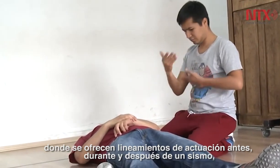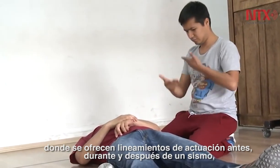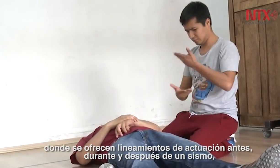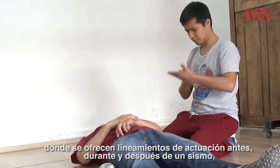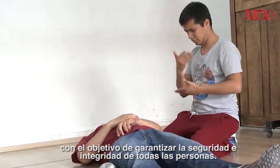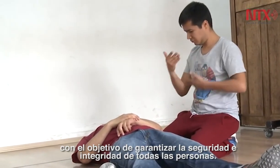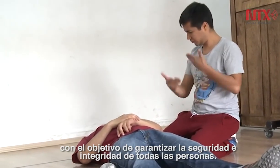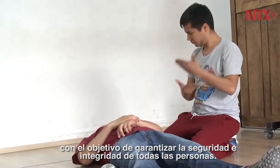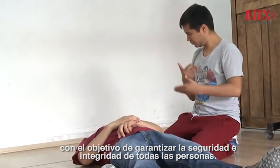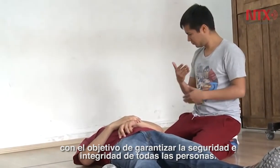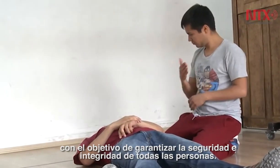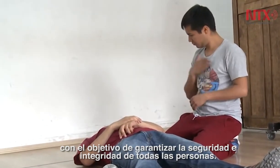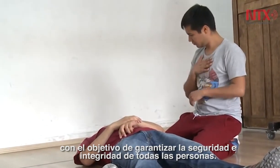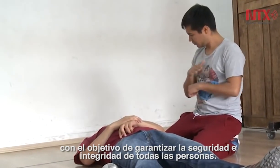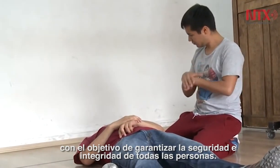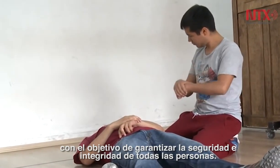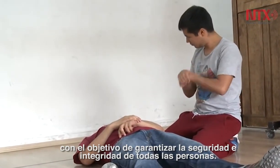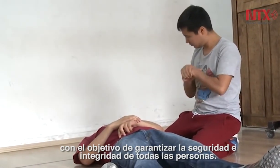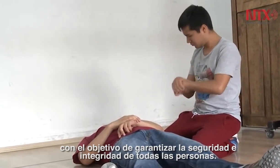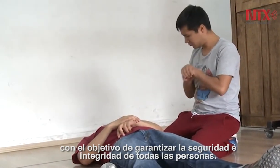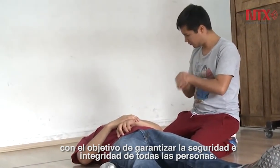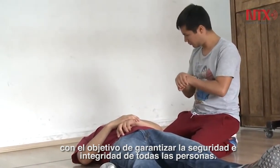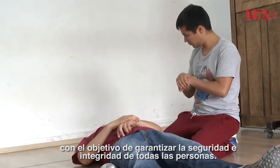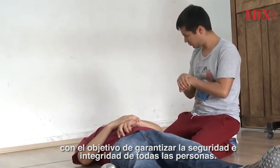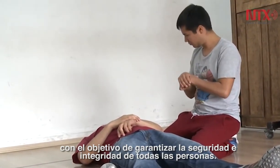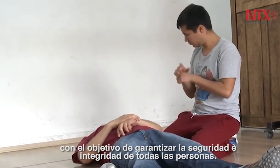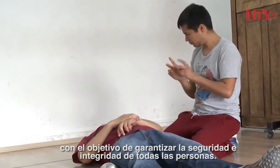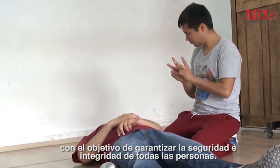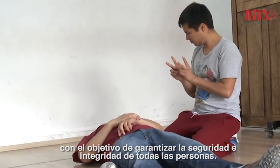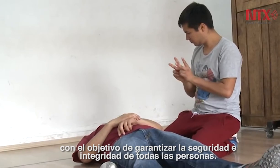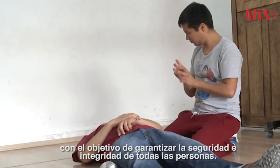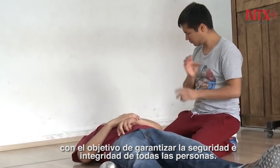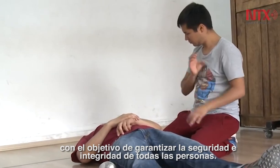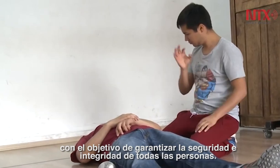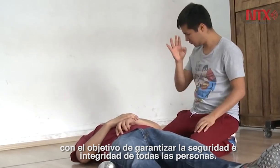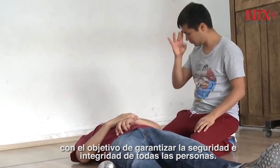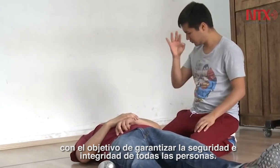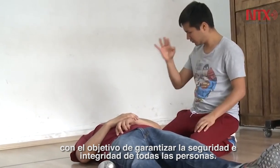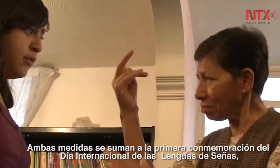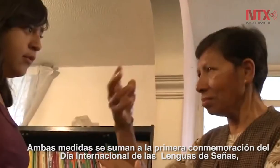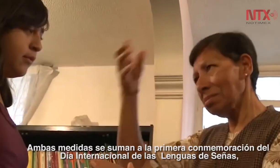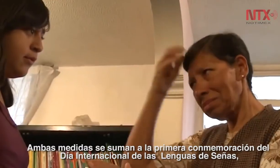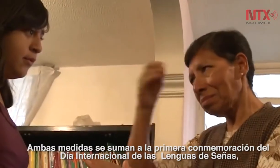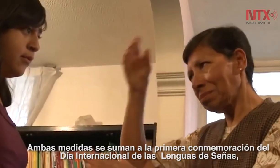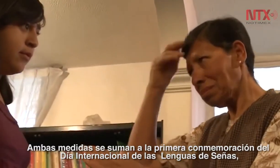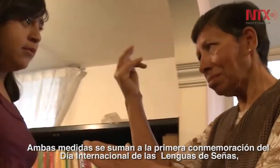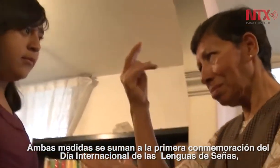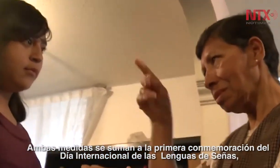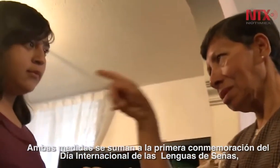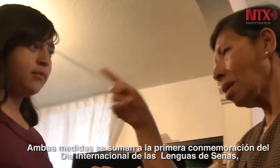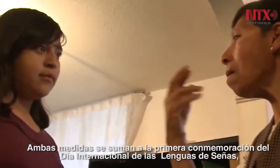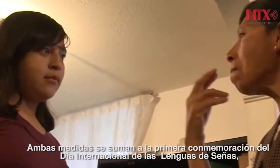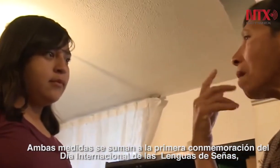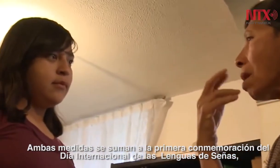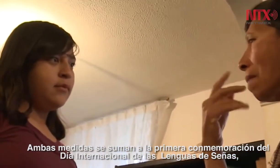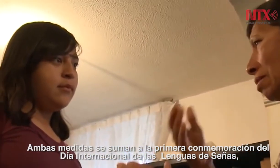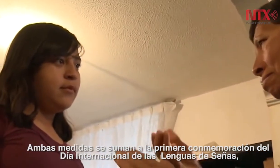sismo con el objetivo de garantizar la seguridad e integridad de todas las personas. Ambas medidas se suman a la primera conmemoración del Día